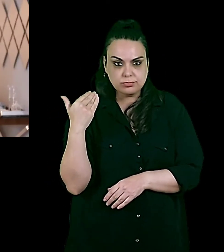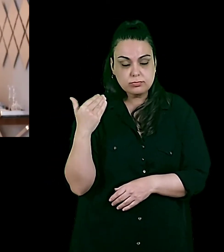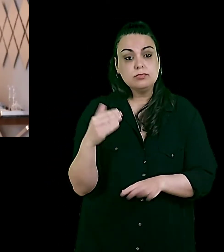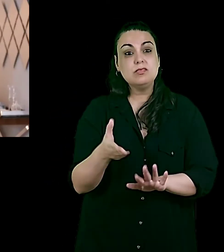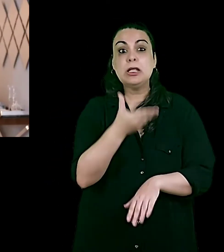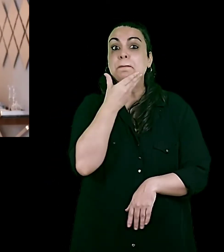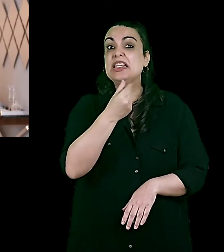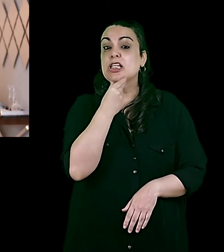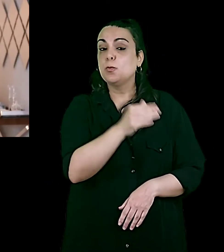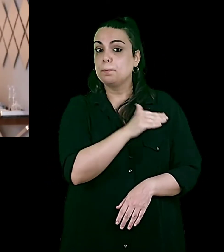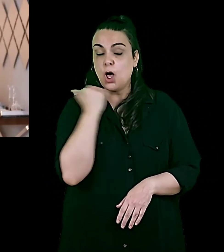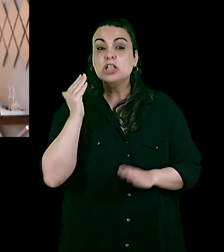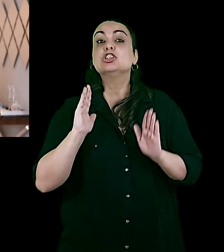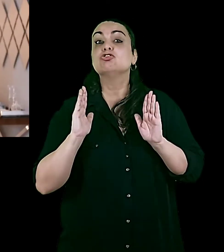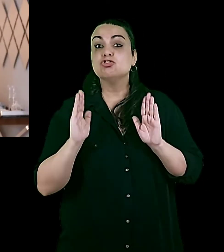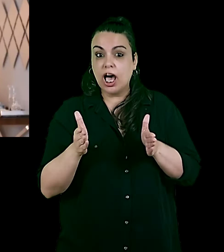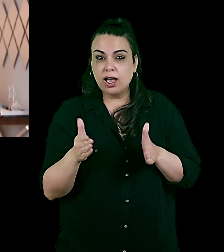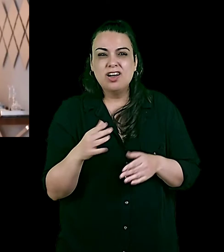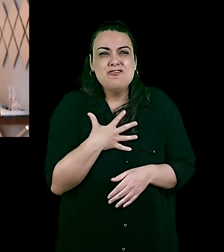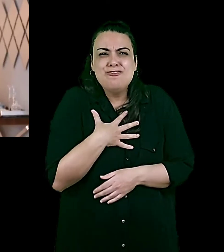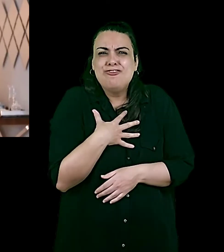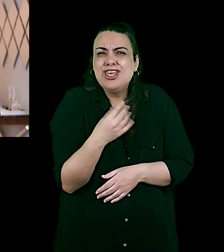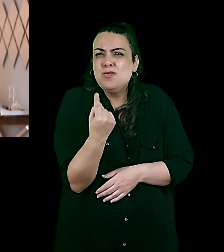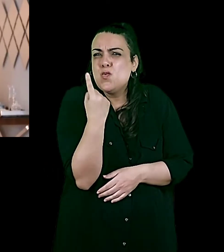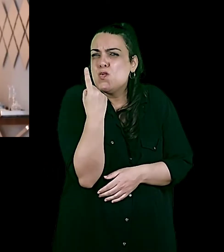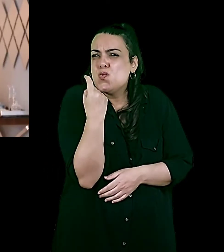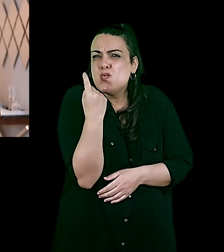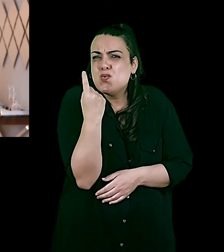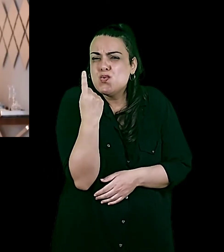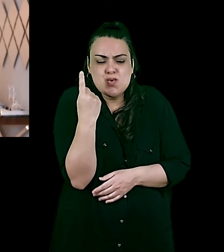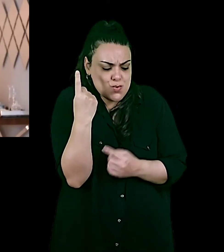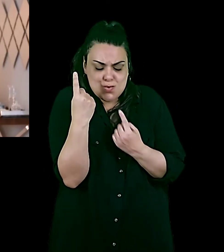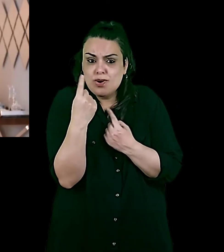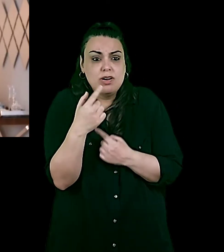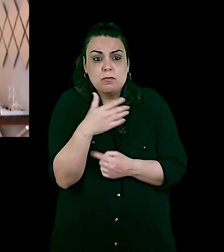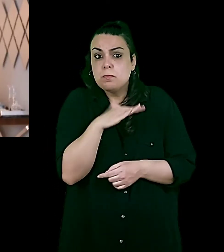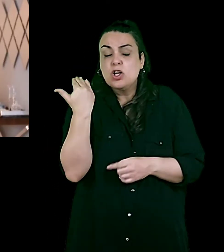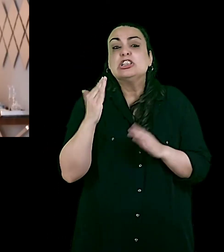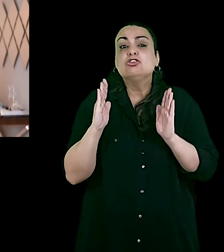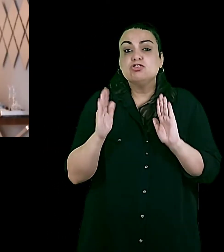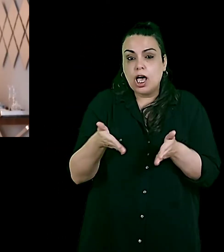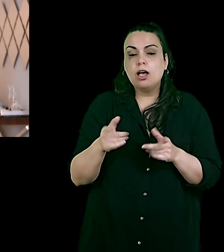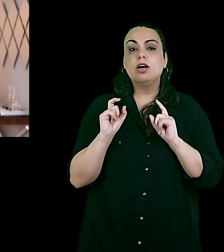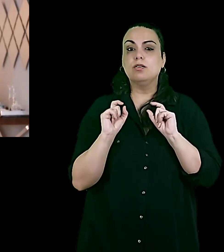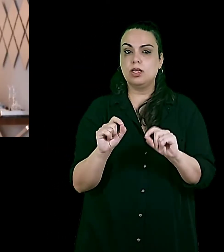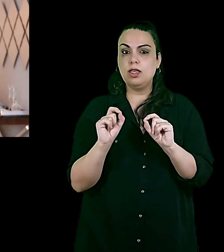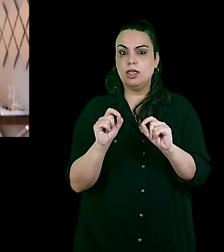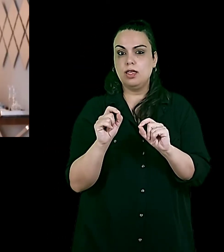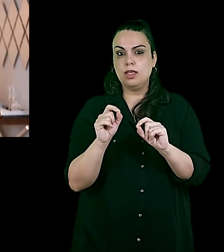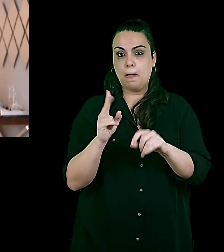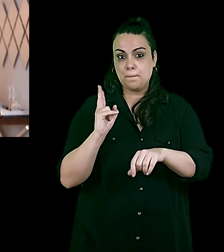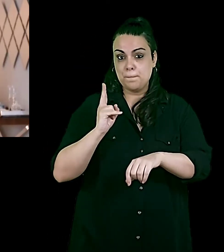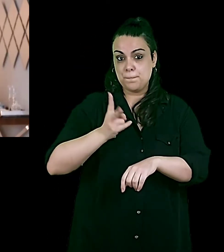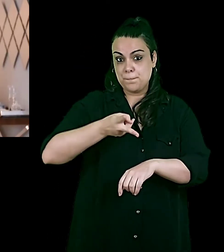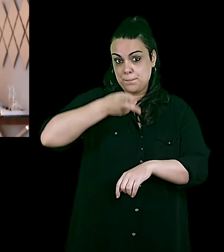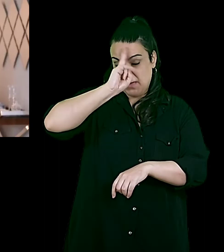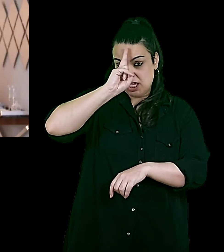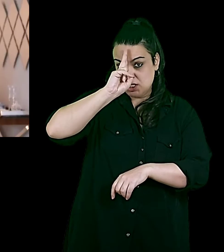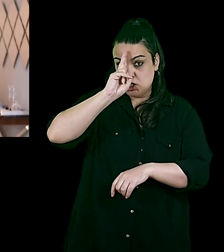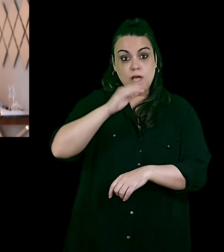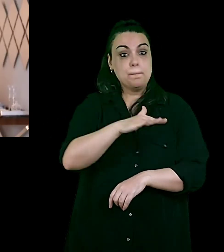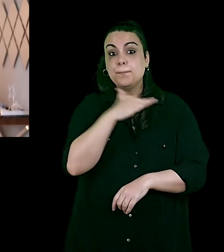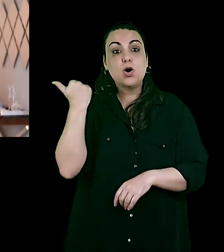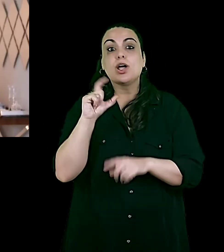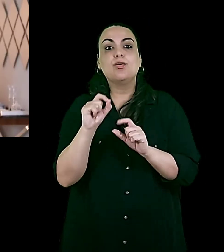E depois que o menino morre, o filho único daquela mulher sunamita, O texto diz que meio-dia ele morreu